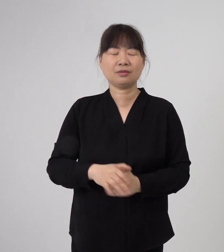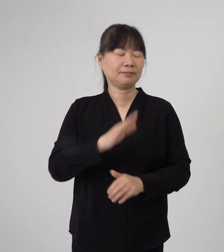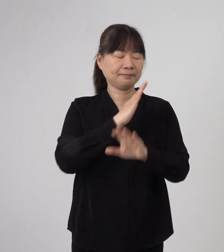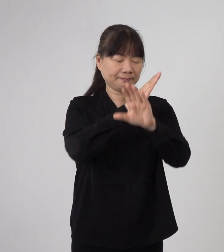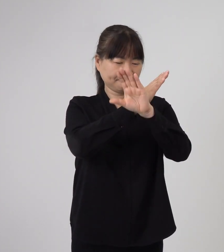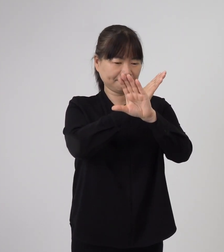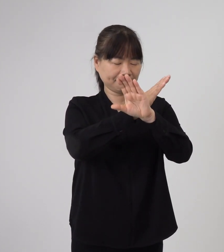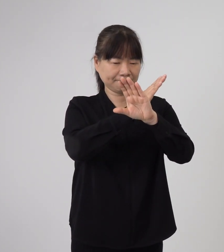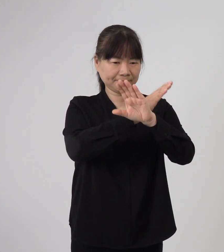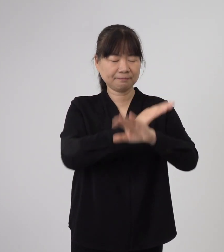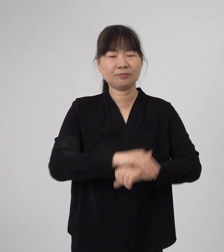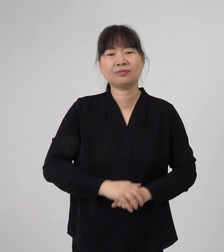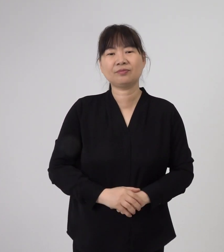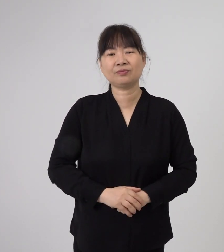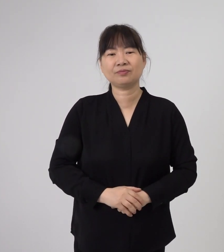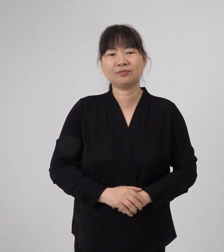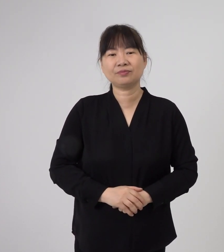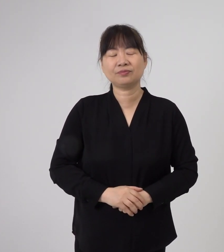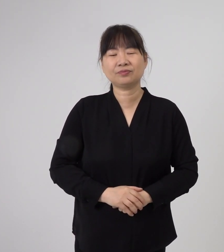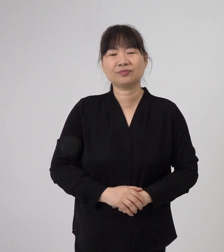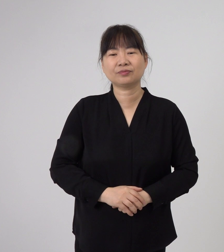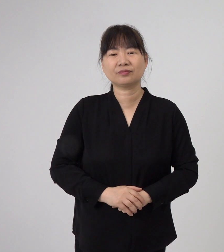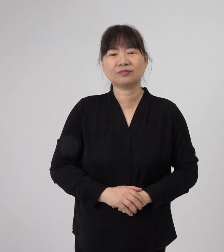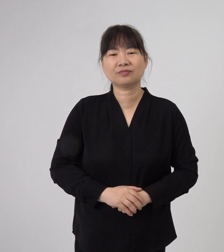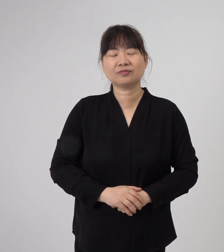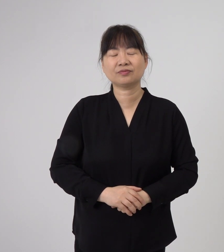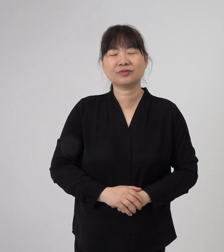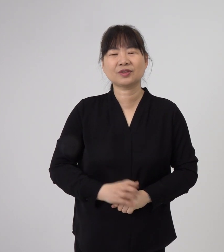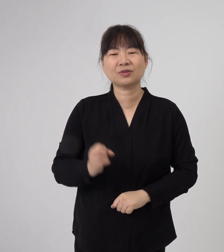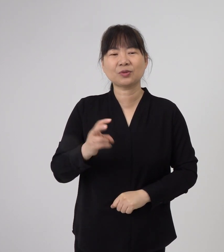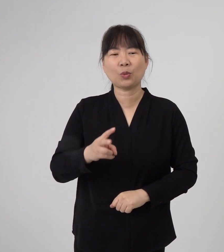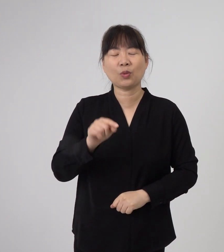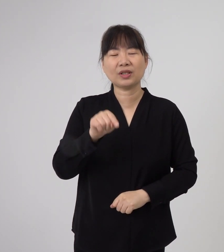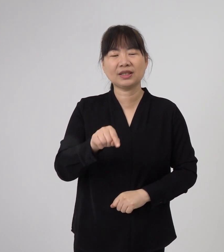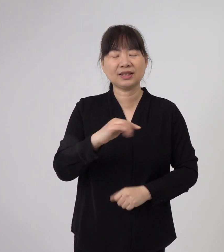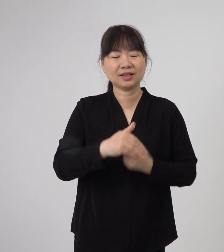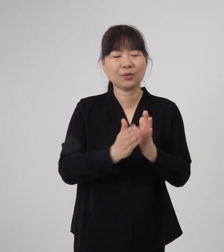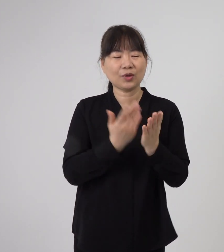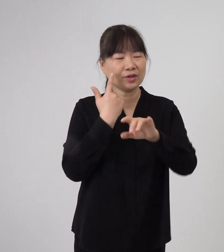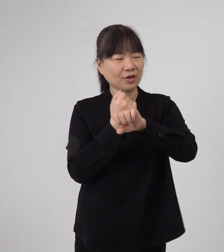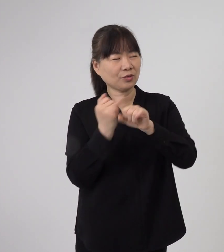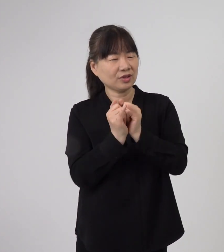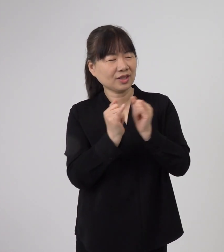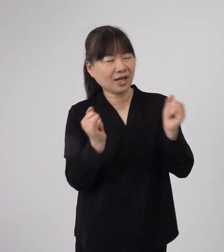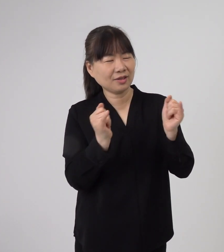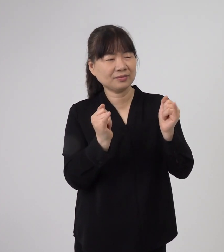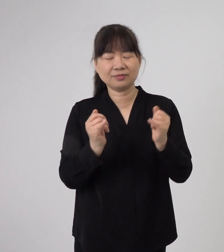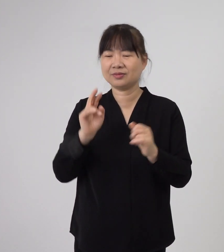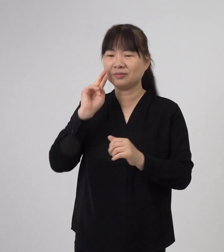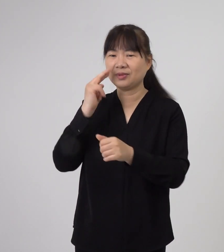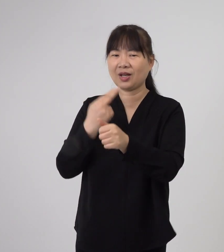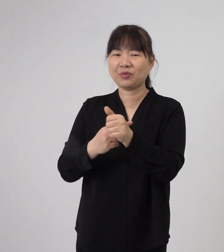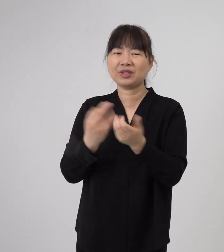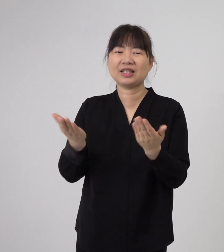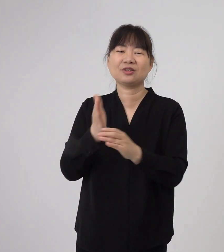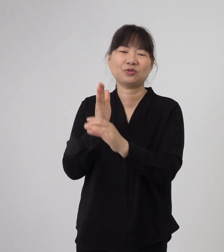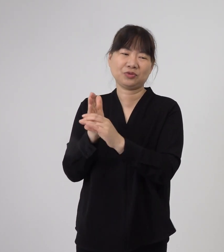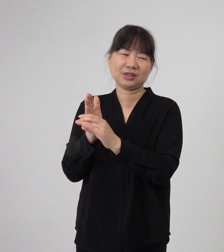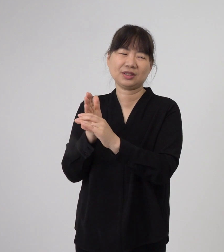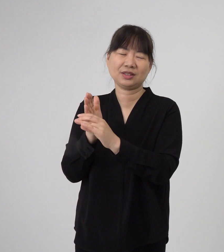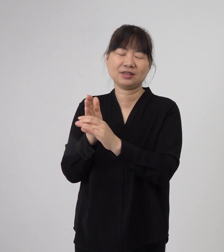됩니다. 그래서 또 후대에 어떤 해석하는 분들은 바울은 일 중심의